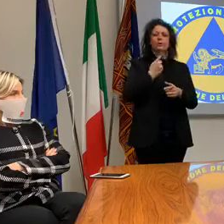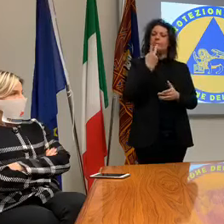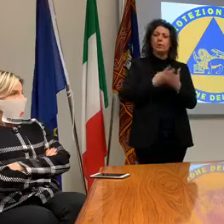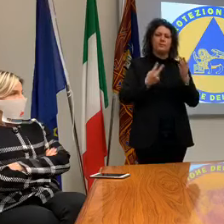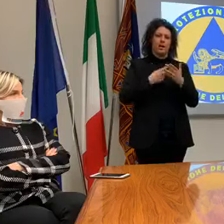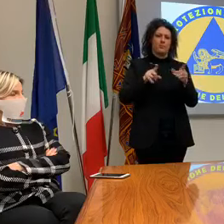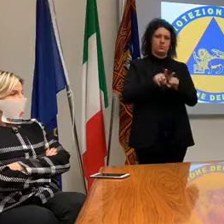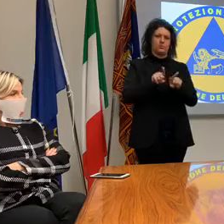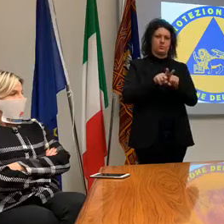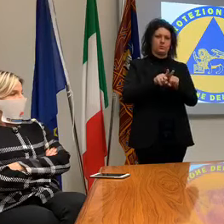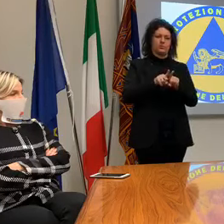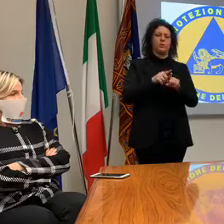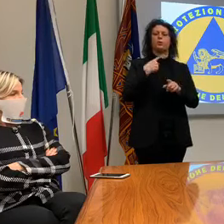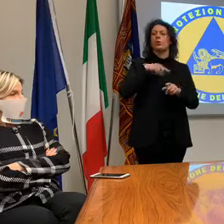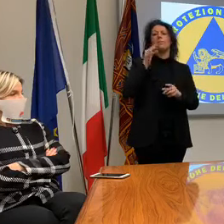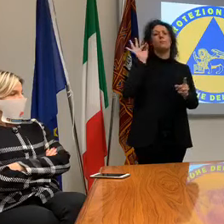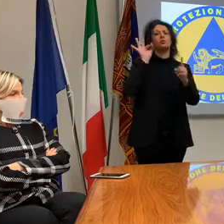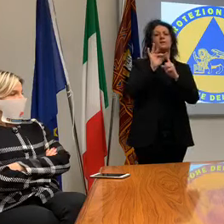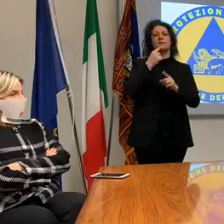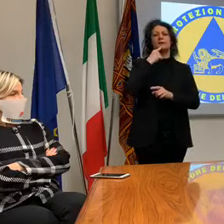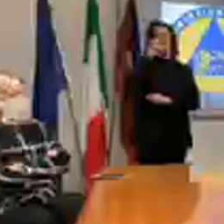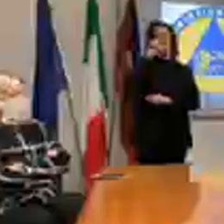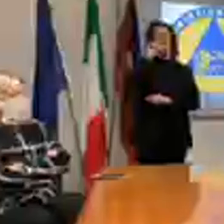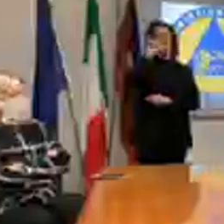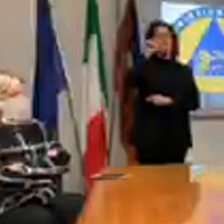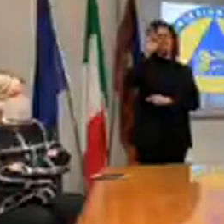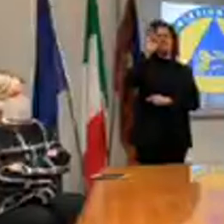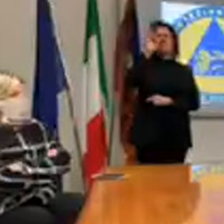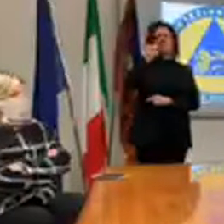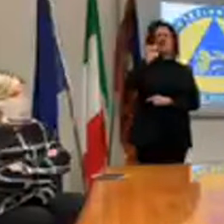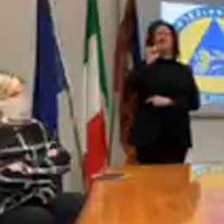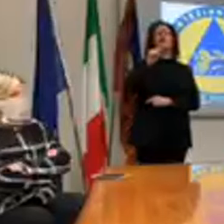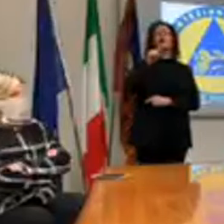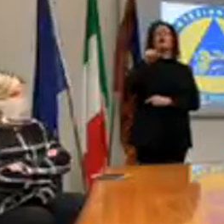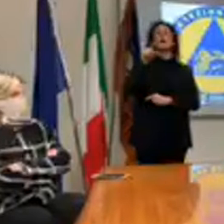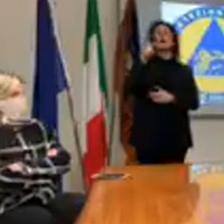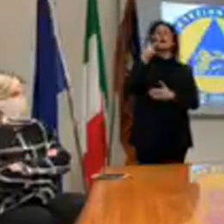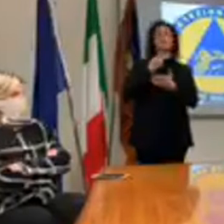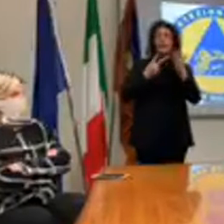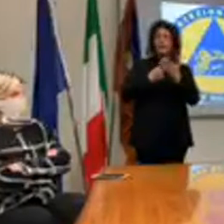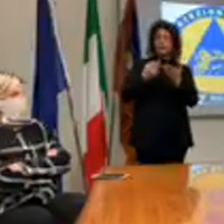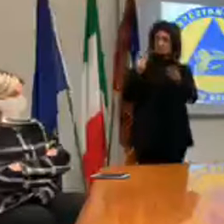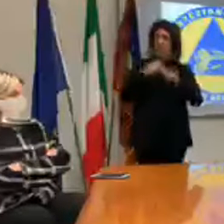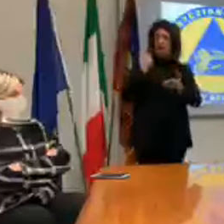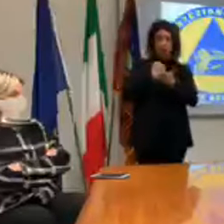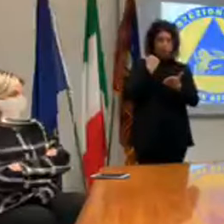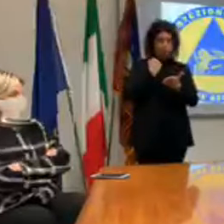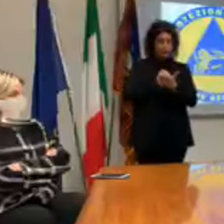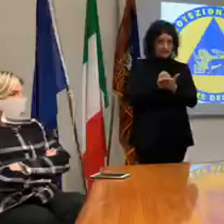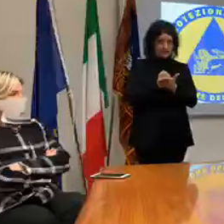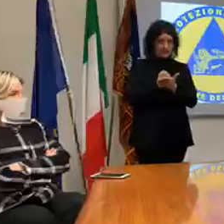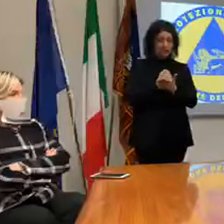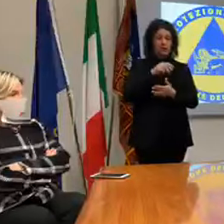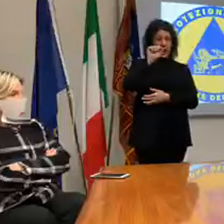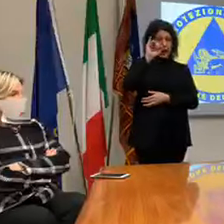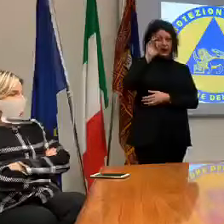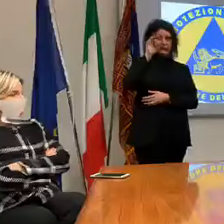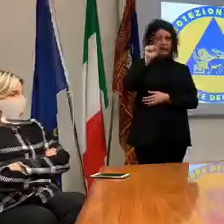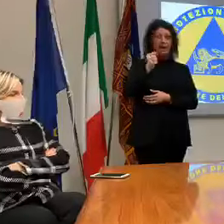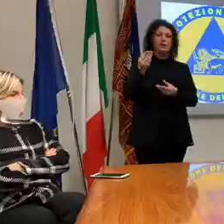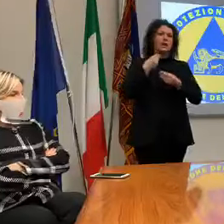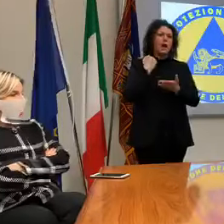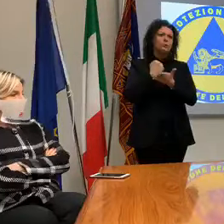che l'AIFA sia il nostro punto di riferimento. Ha autorizzato una sperimentazione, non penso che AIFA autorizzi le sperimentazioni semplicemente perché